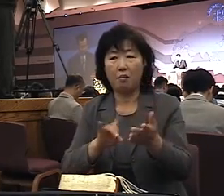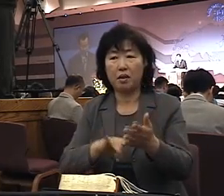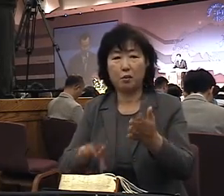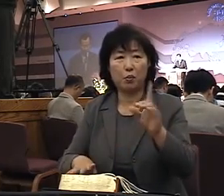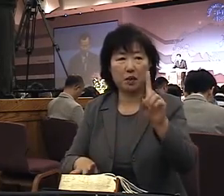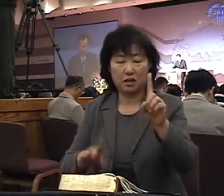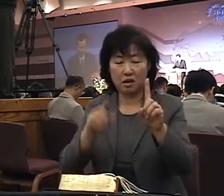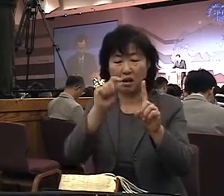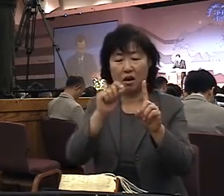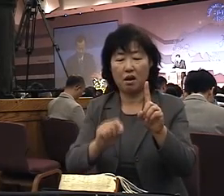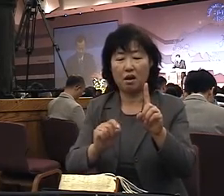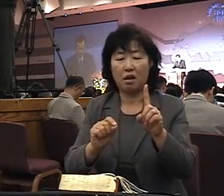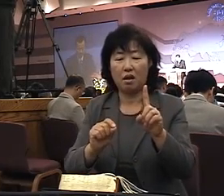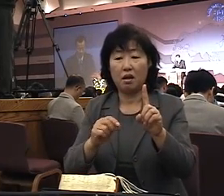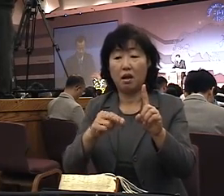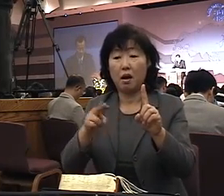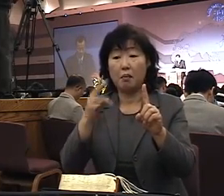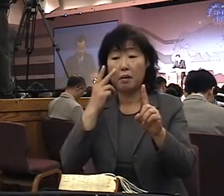1장.